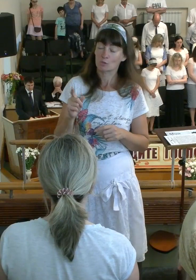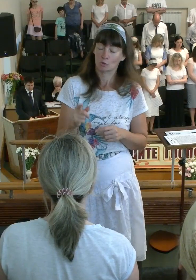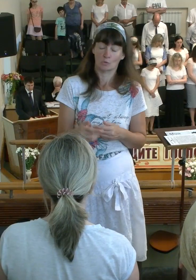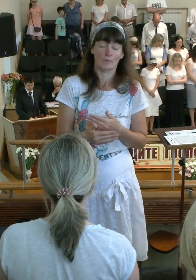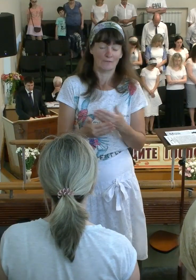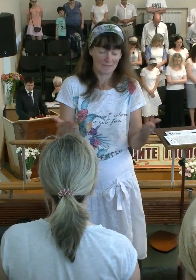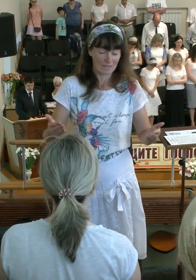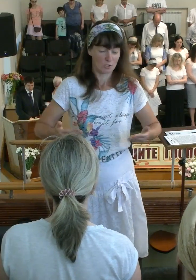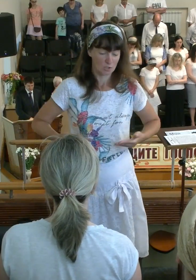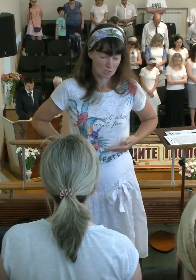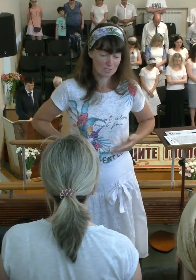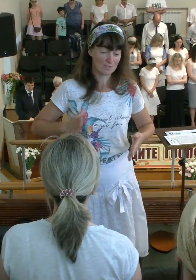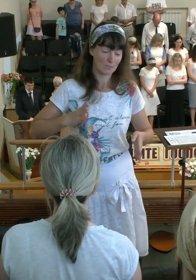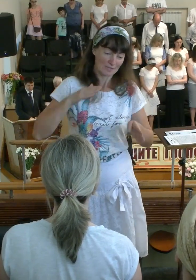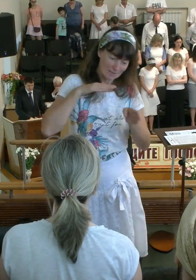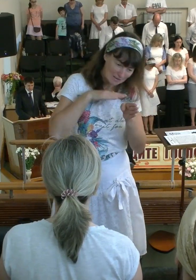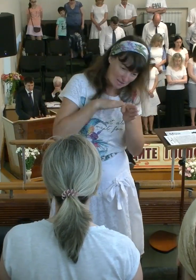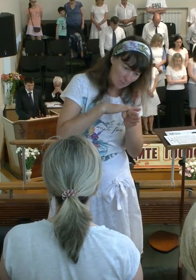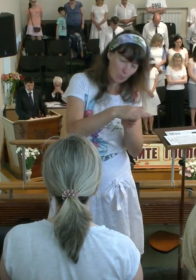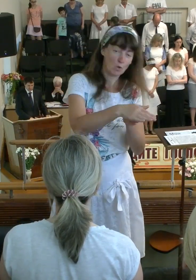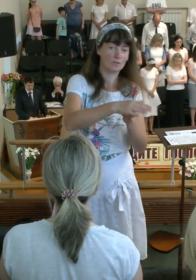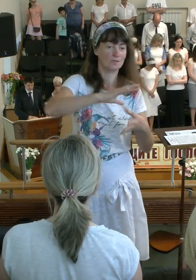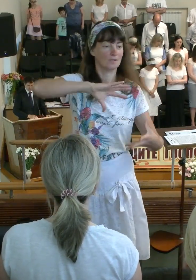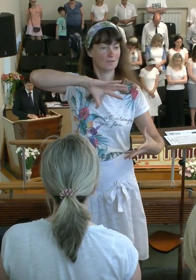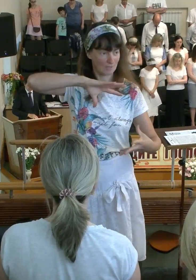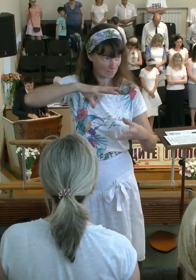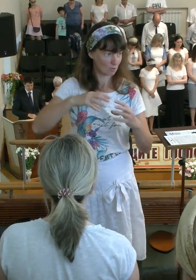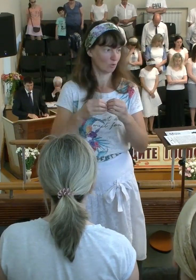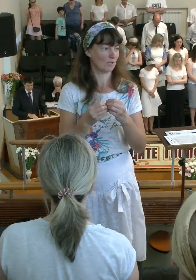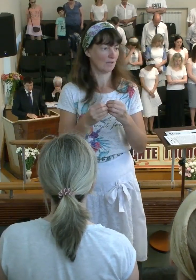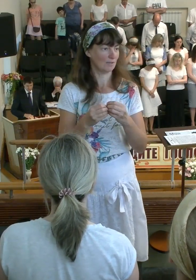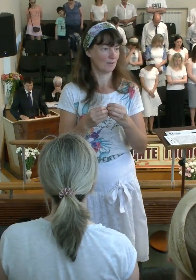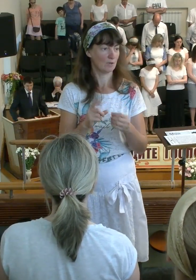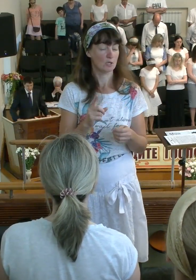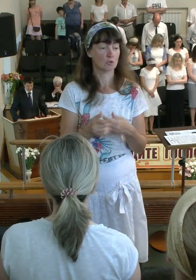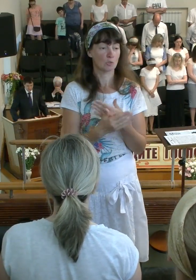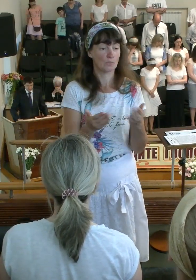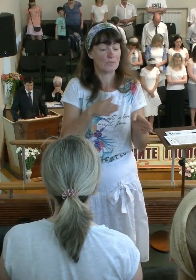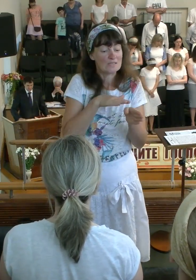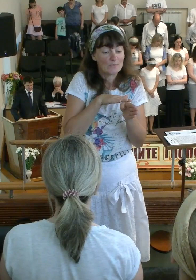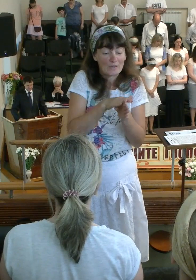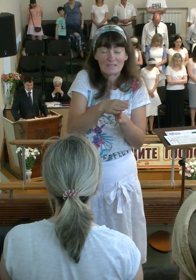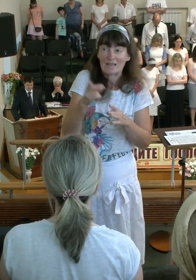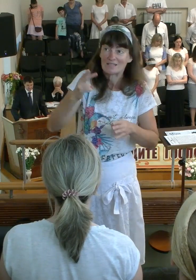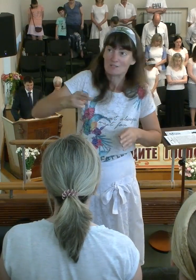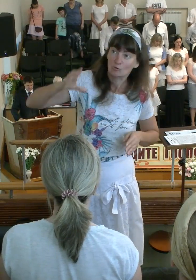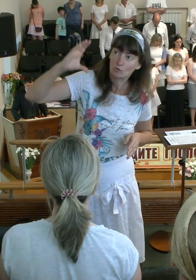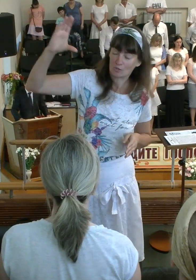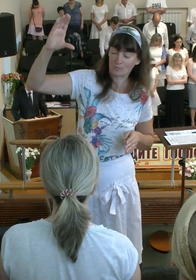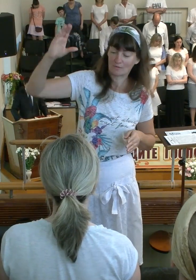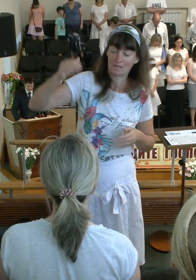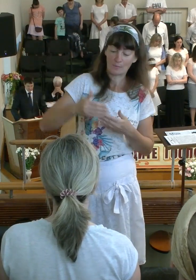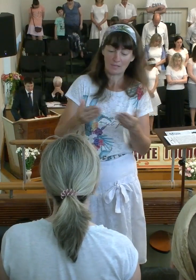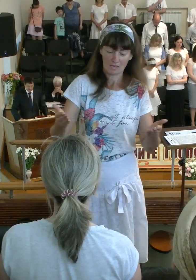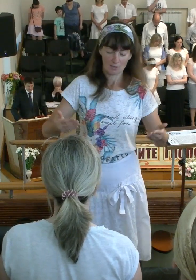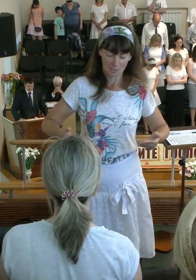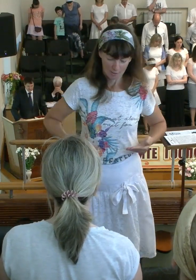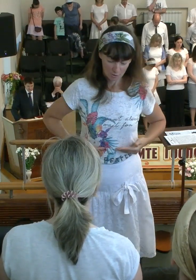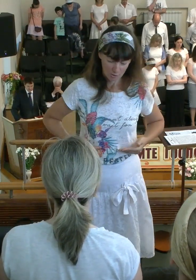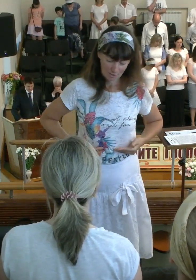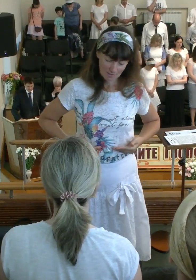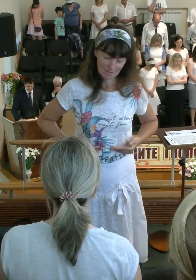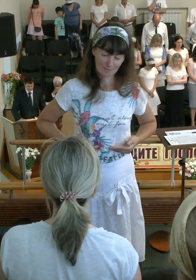были наполнены настоящими результатами. И дай, чтобы, Господи, мы исполнялись Духом Святым, и наша жизнь